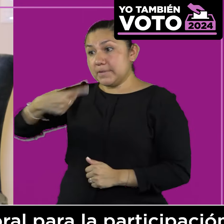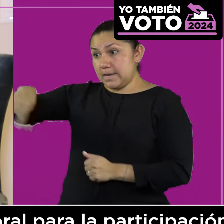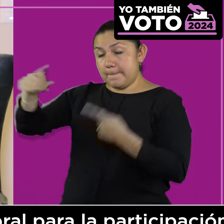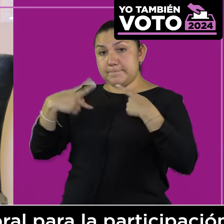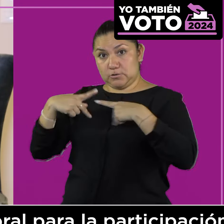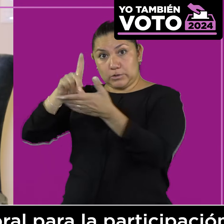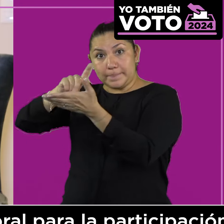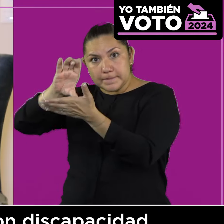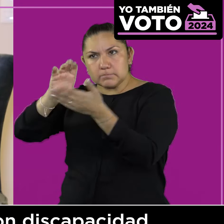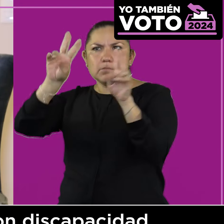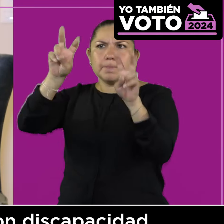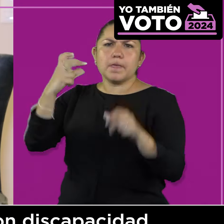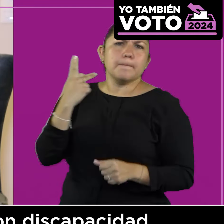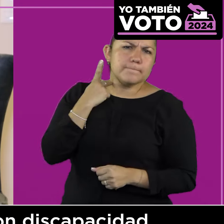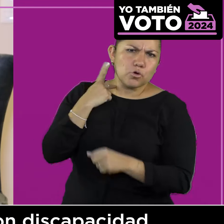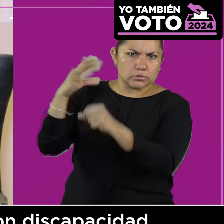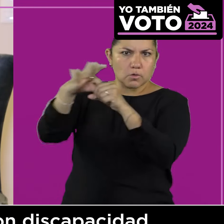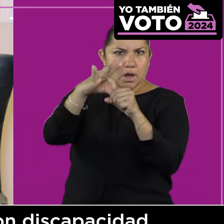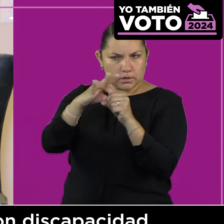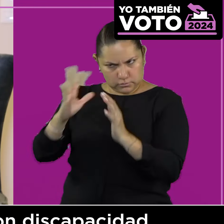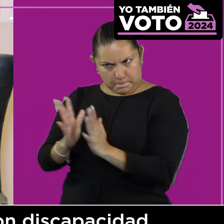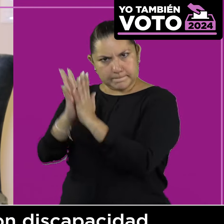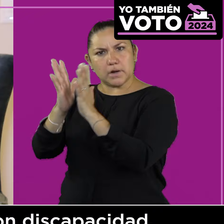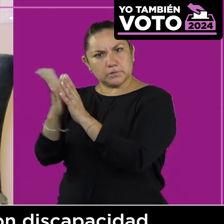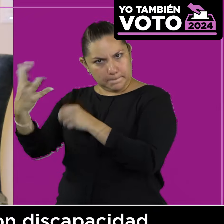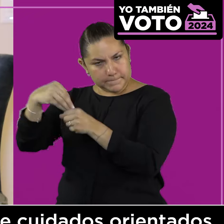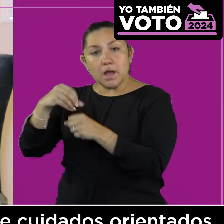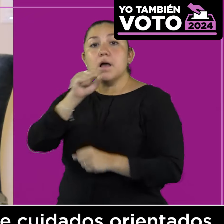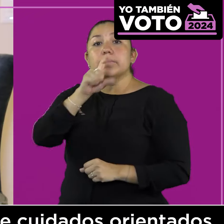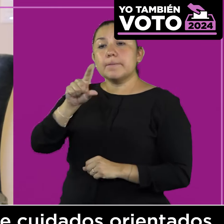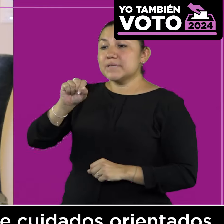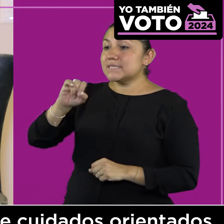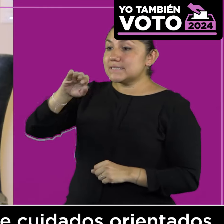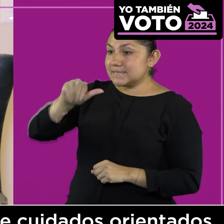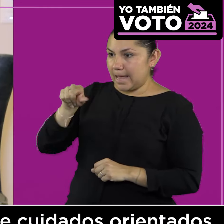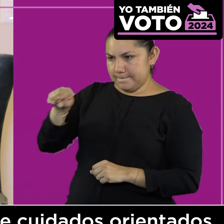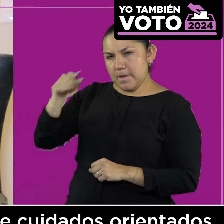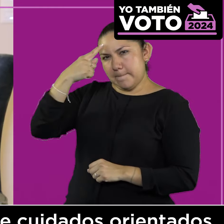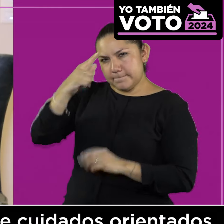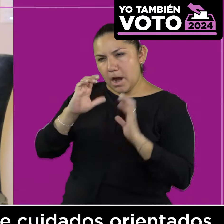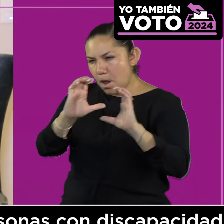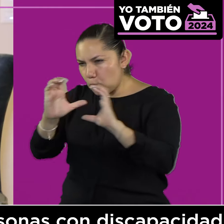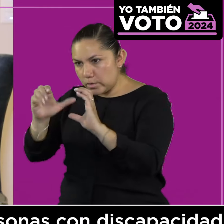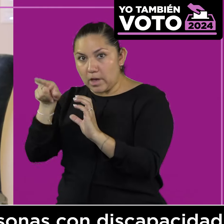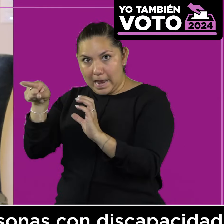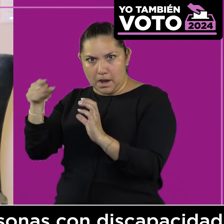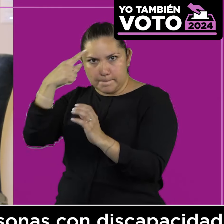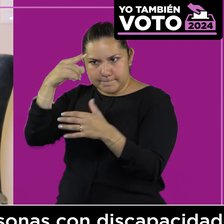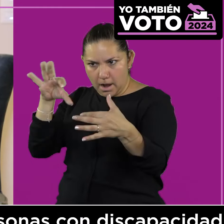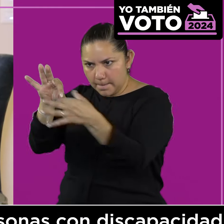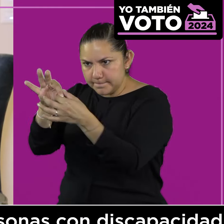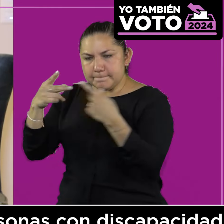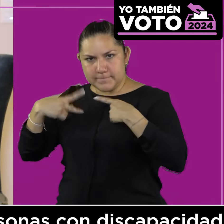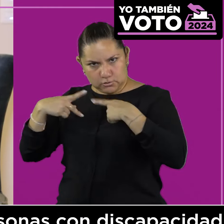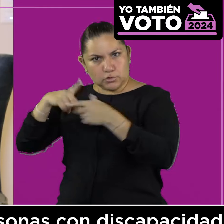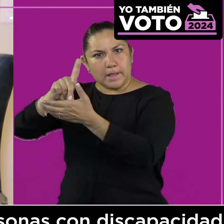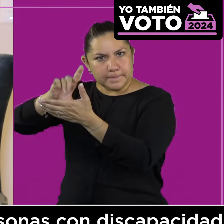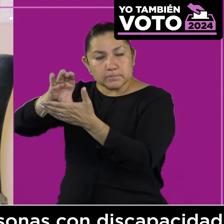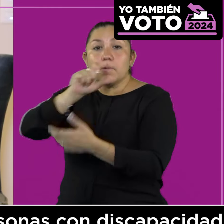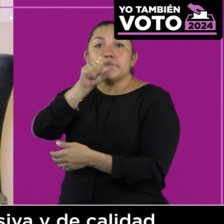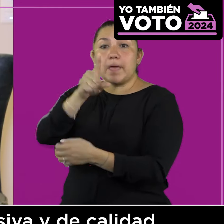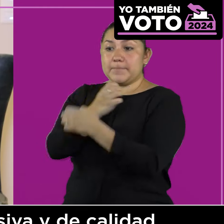para la participación de personas con discapacidad un sistema integral de cuidados orientados a asistir y apoyar a personas con